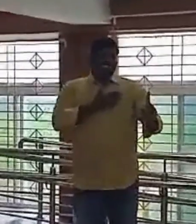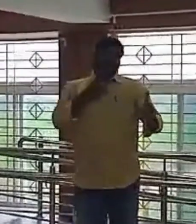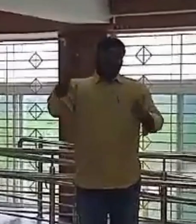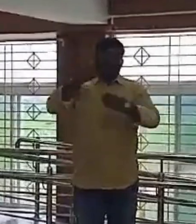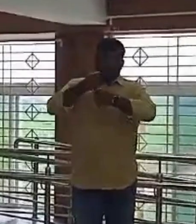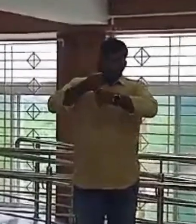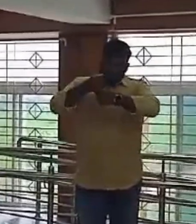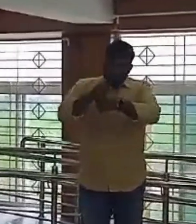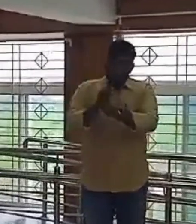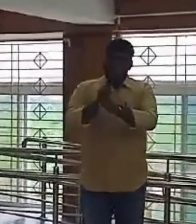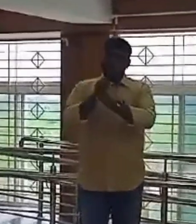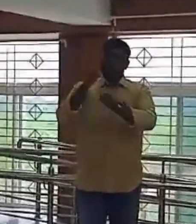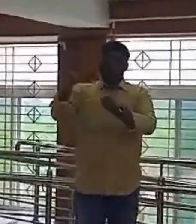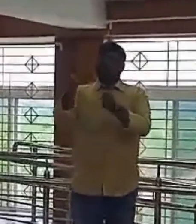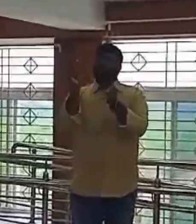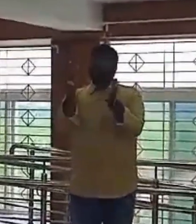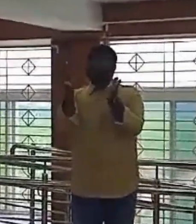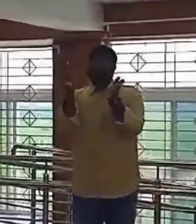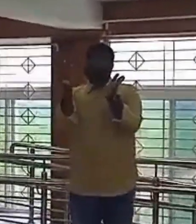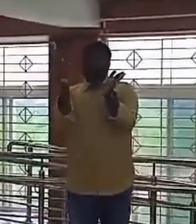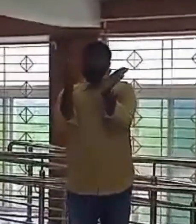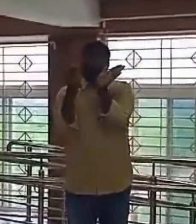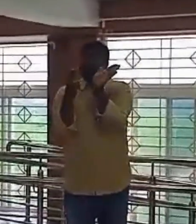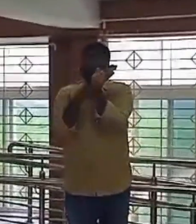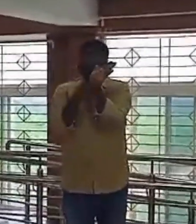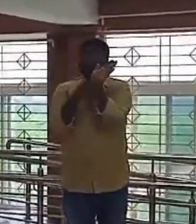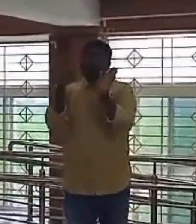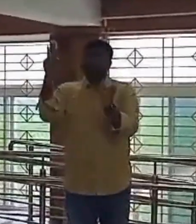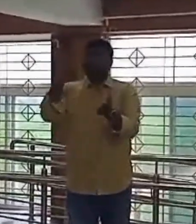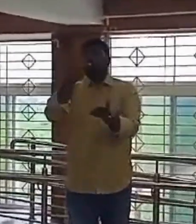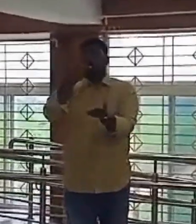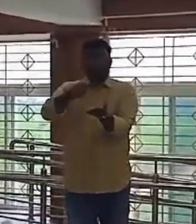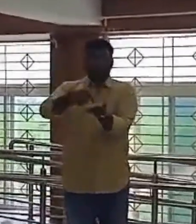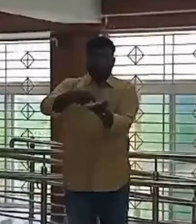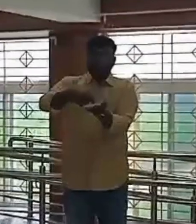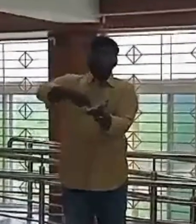ಸ್ಟಾರ್ಟಿಂಗು ಏನಂದ್ರೆ ಆ ಸೈನ್ ಲ್ಯಾಂಗ್ವೇಜ್ ಯೂಸ್ ಮಾಡ್ತಿದ್ದು